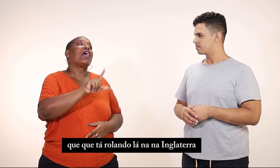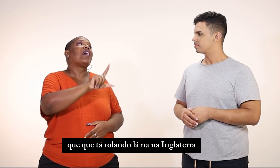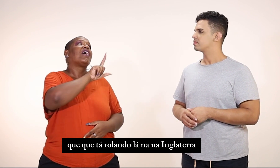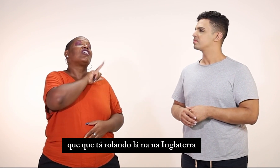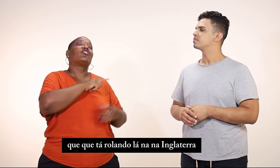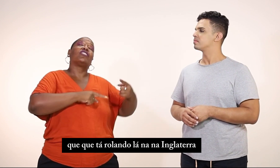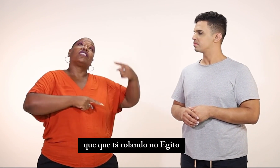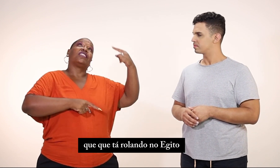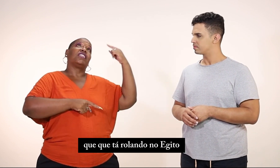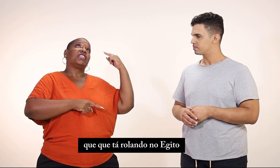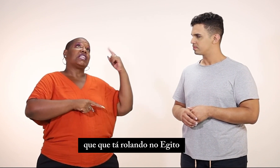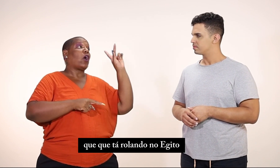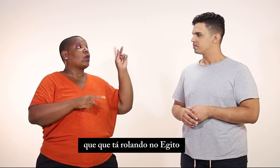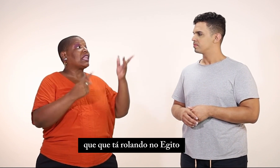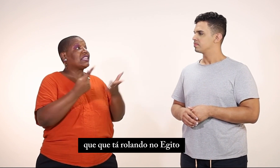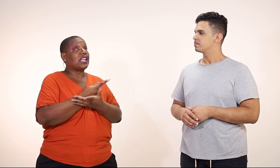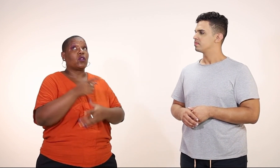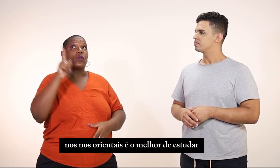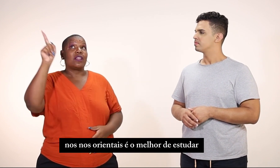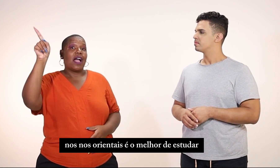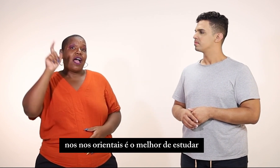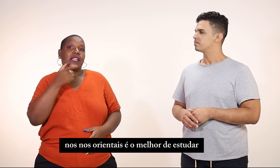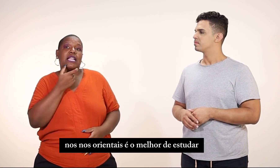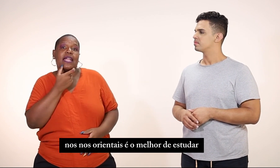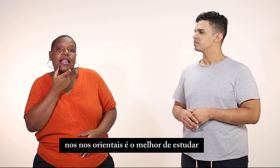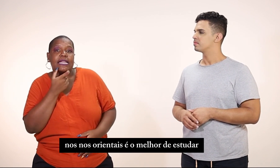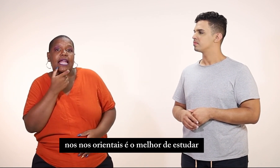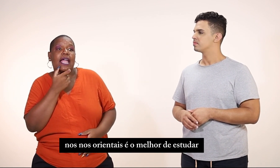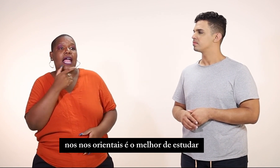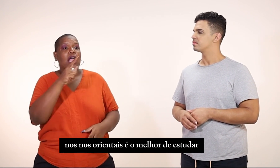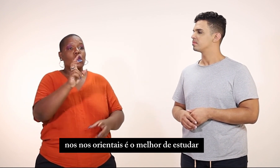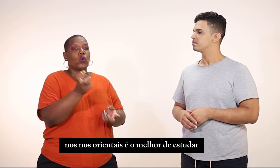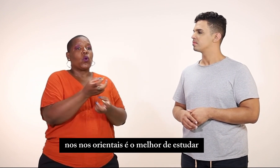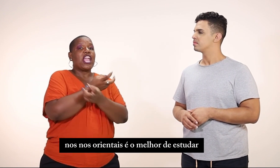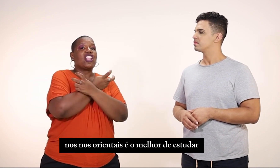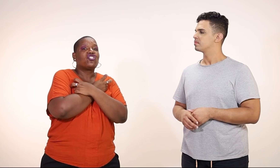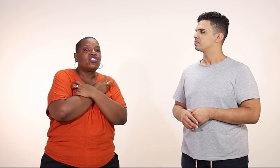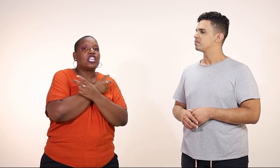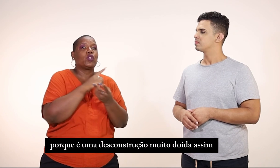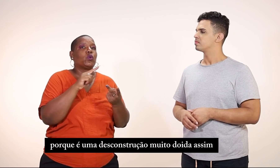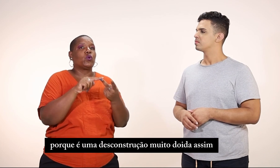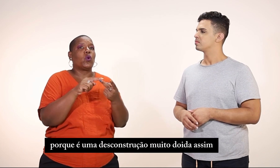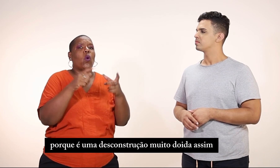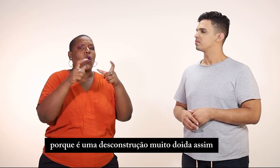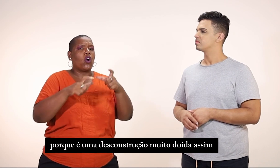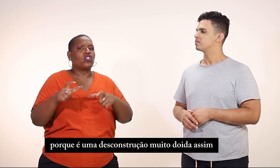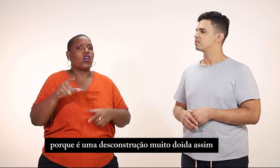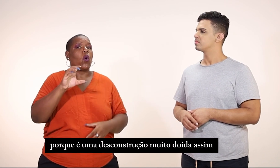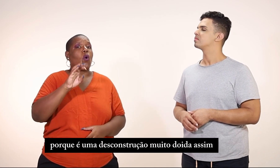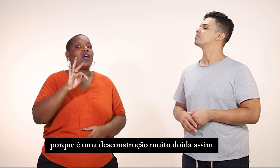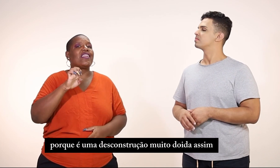na Inglaterra, o que tá rolando no Egito, nos orientais é o melhor de estudar. Porque é uma desconstrução muito doida,